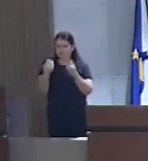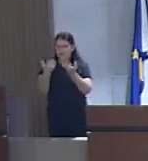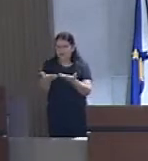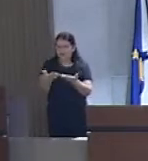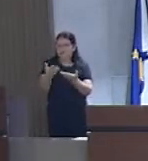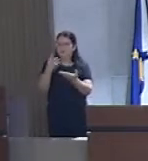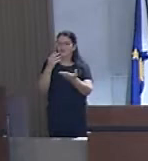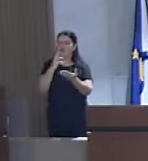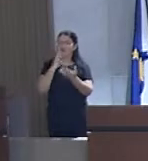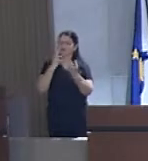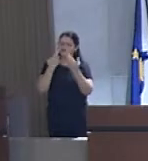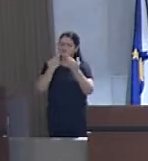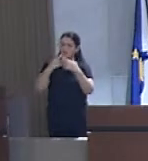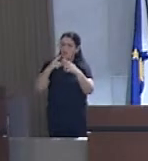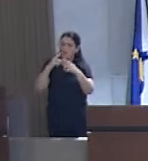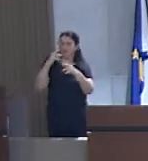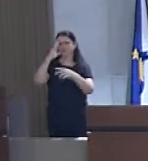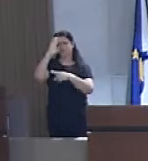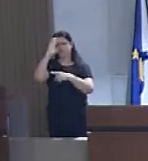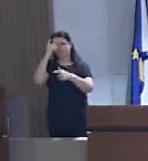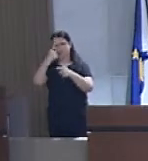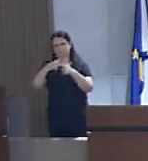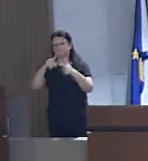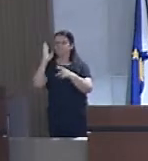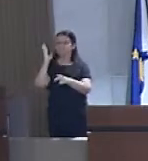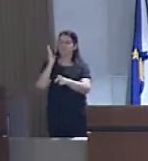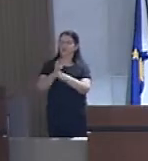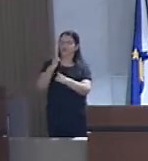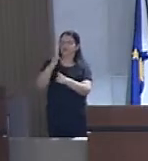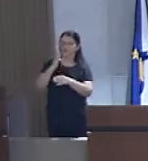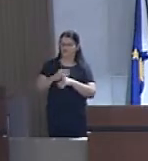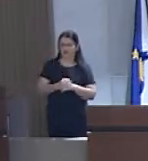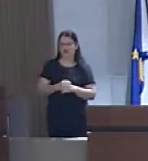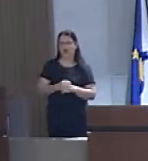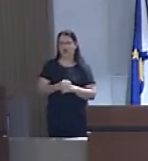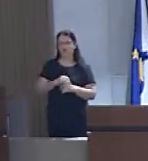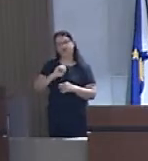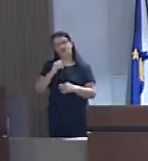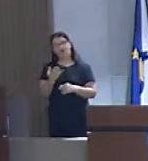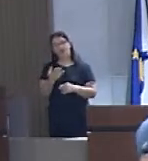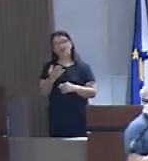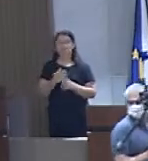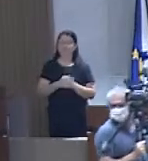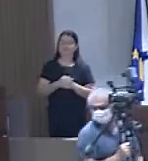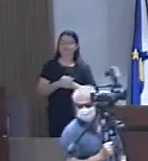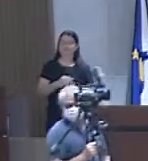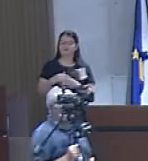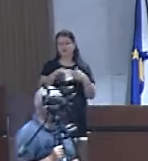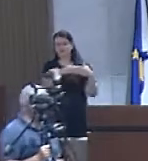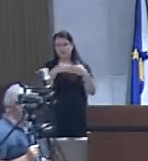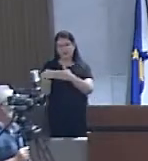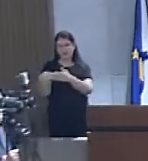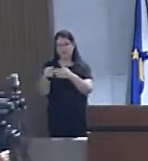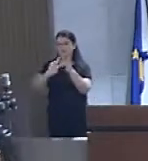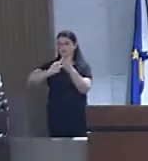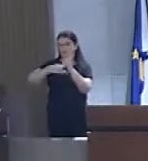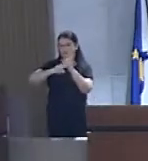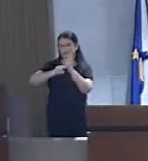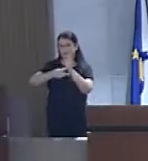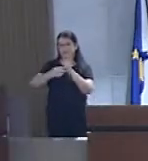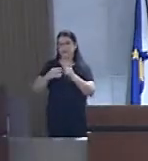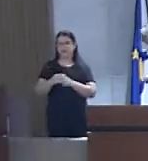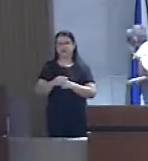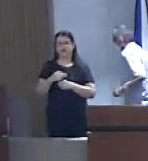esse relato dos principais problemas que foram identificados, ou, aliás, que foram encaminhados pelos sindicatos